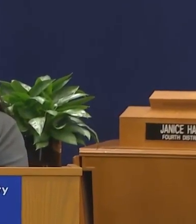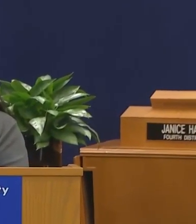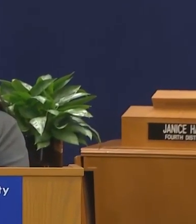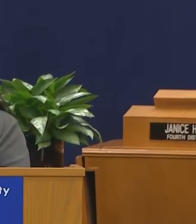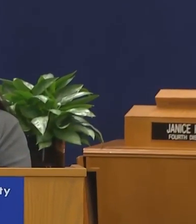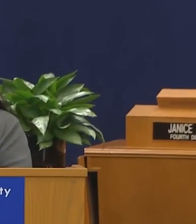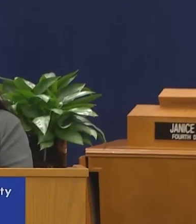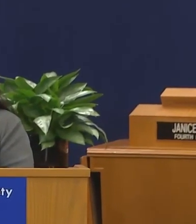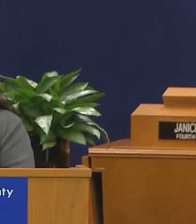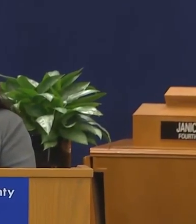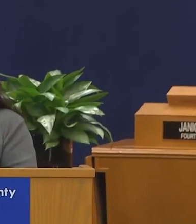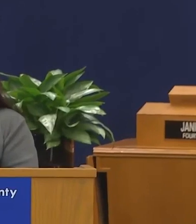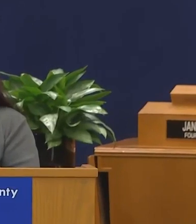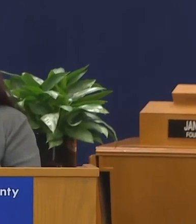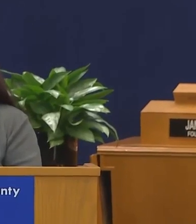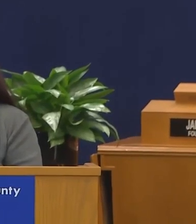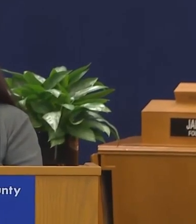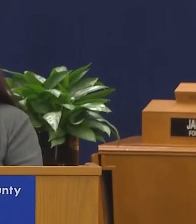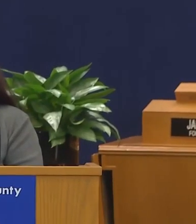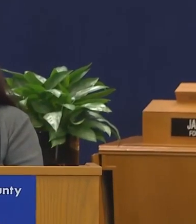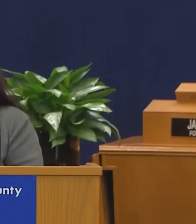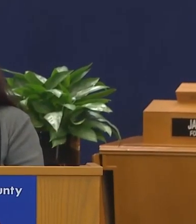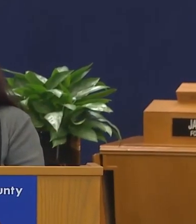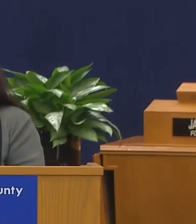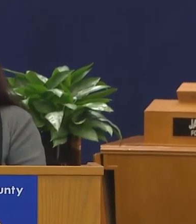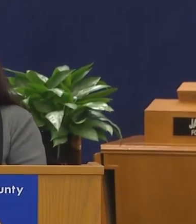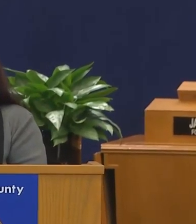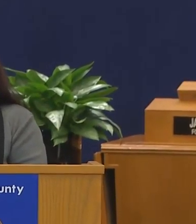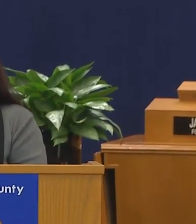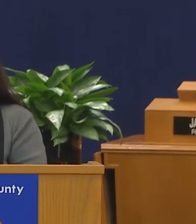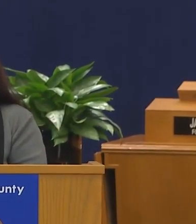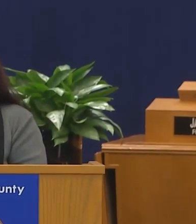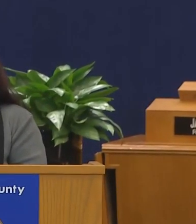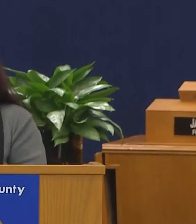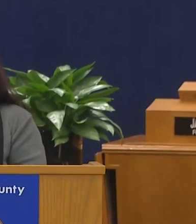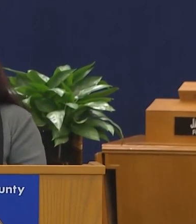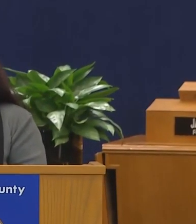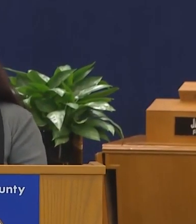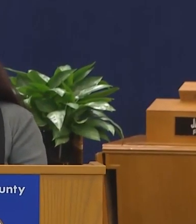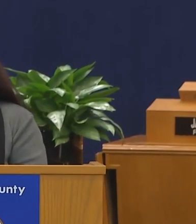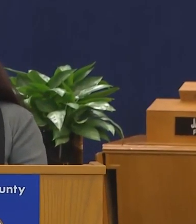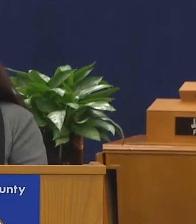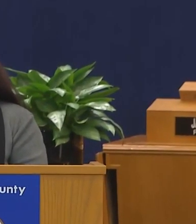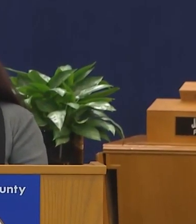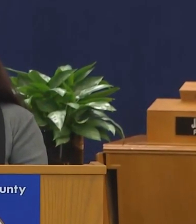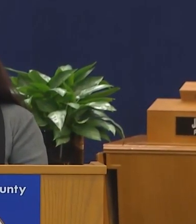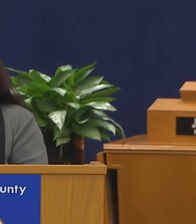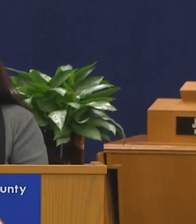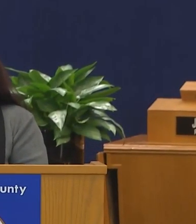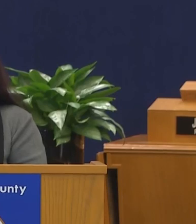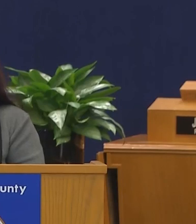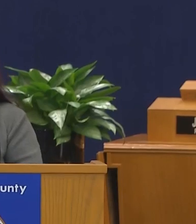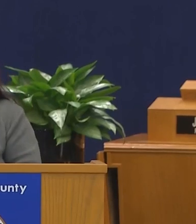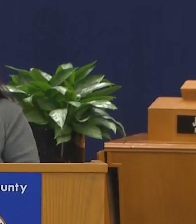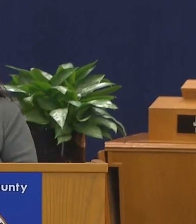իրենց զորությամբ եւ հասկացողությամբ։ Գուզեմ հիմա ներկայացնել մեր ներկայի